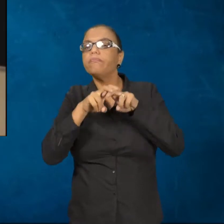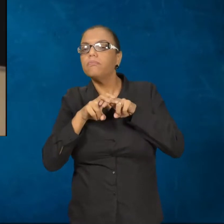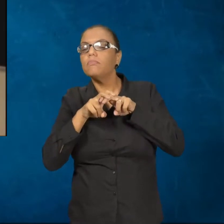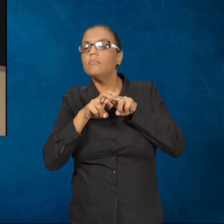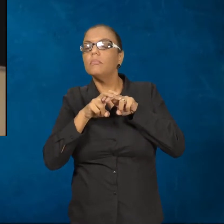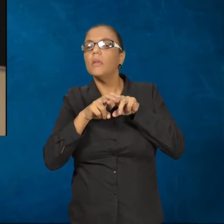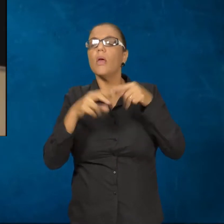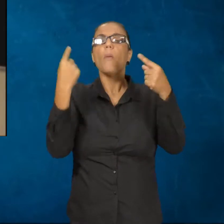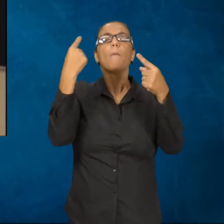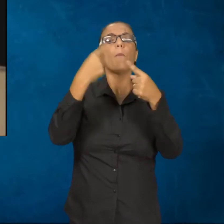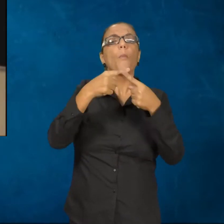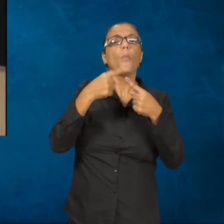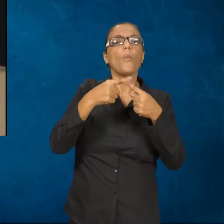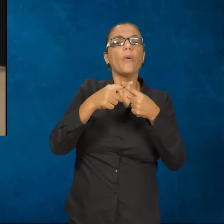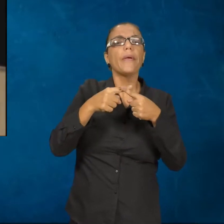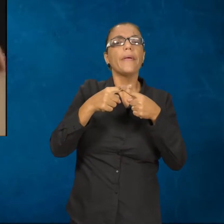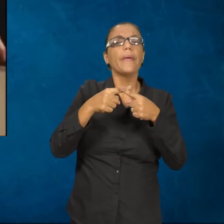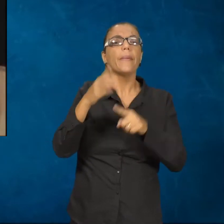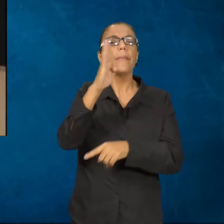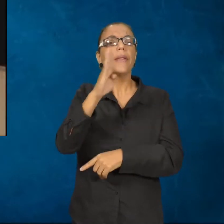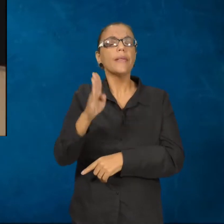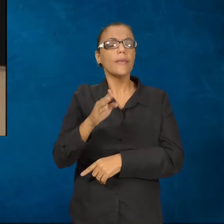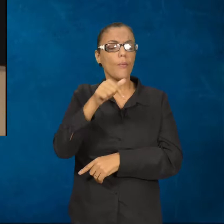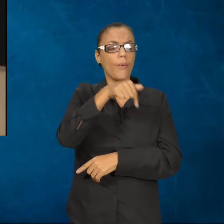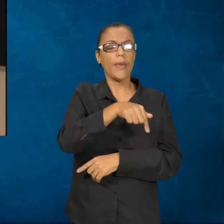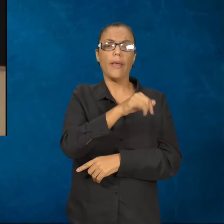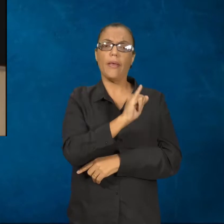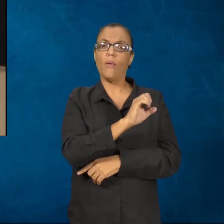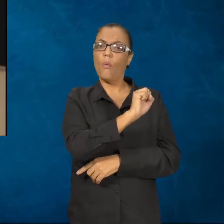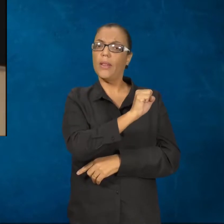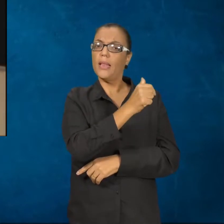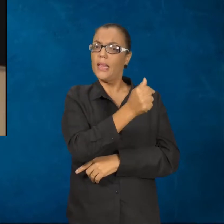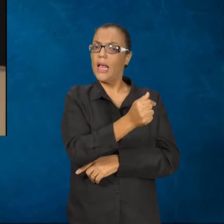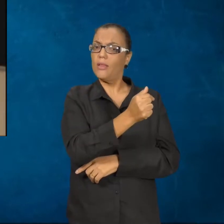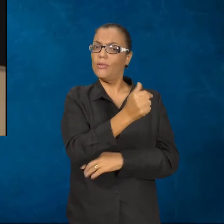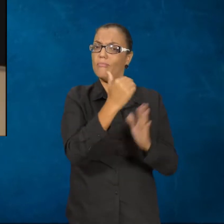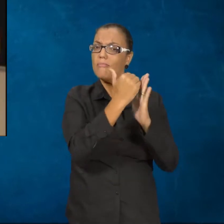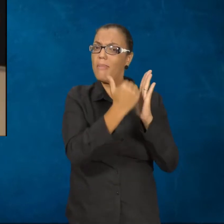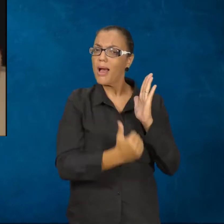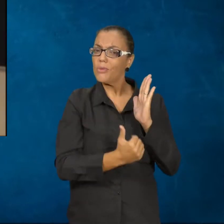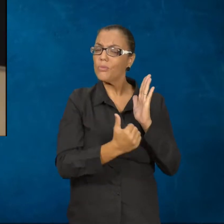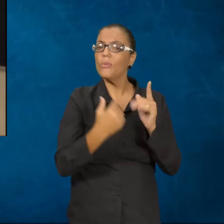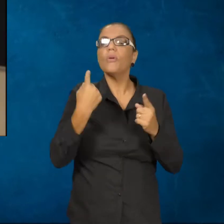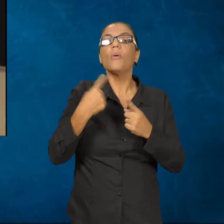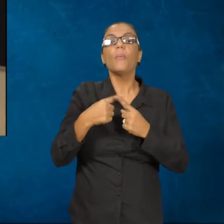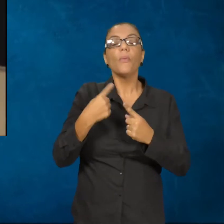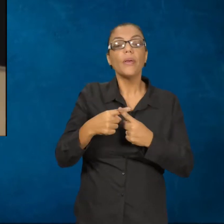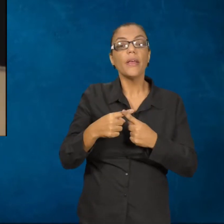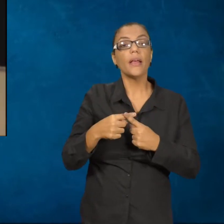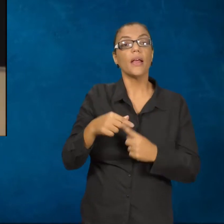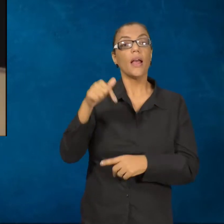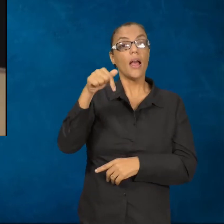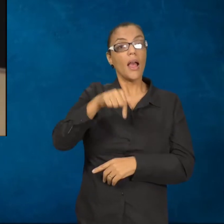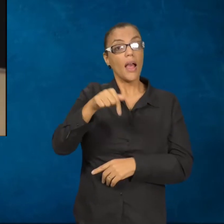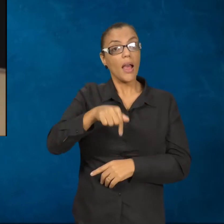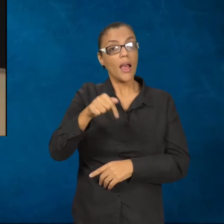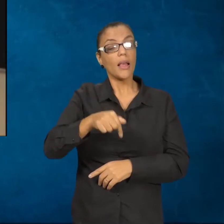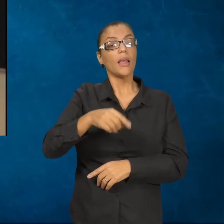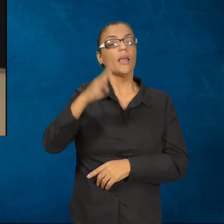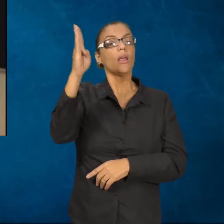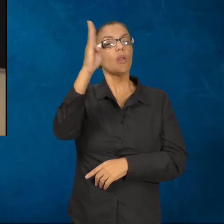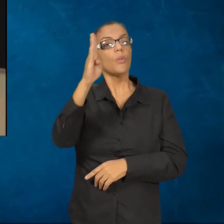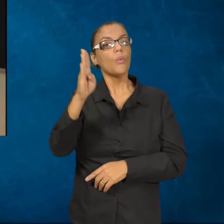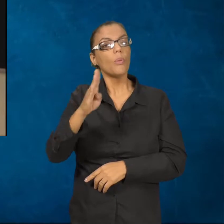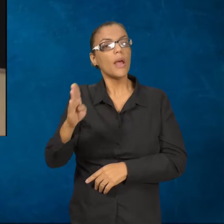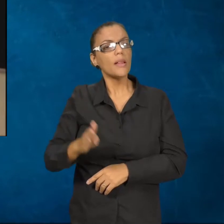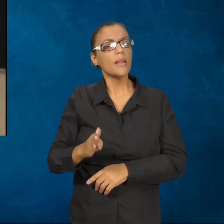causas? Uma só. Uma só. No Brasil, se estabeleceu